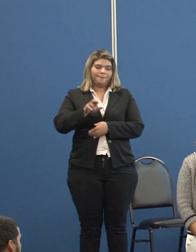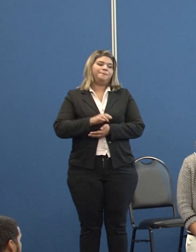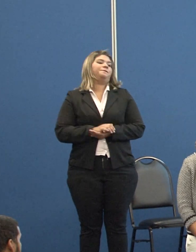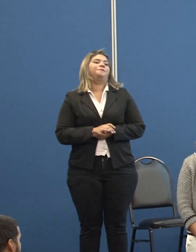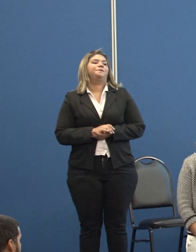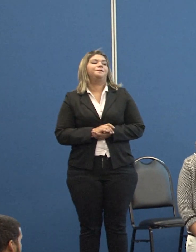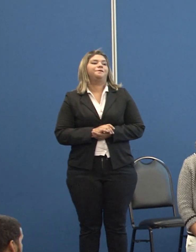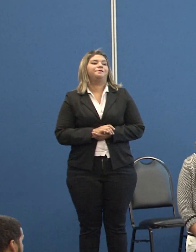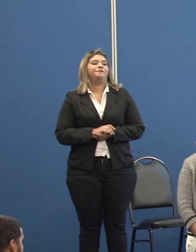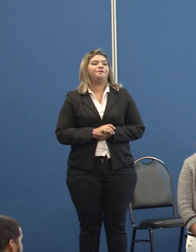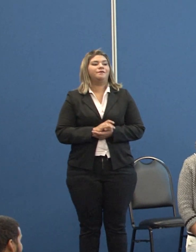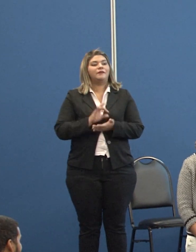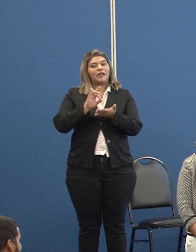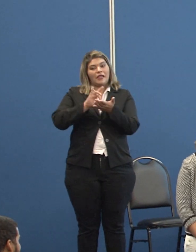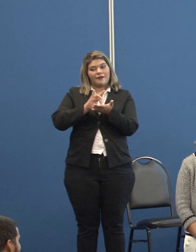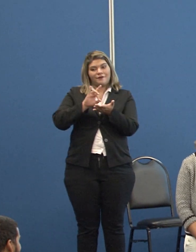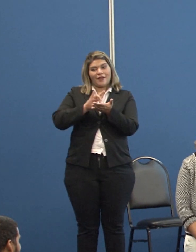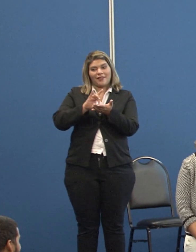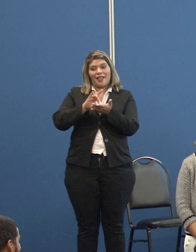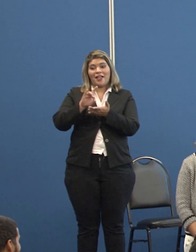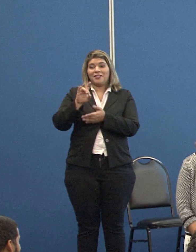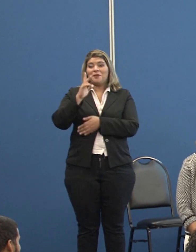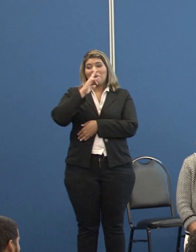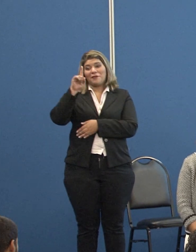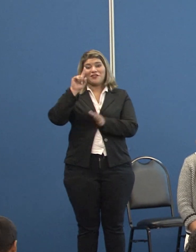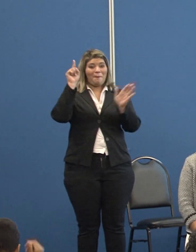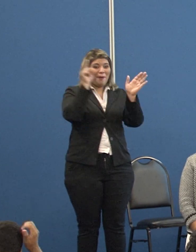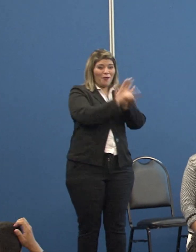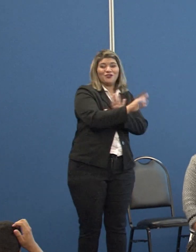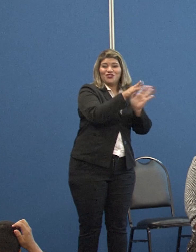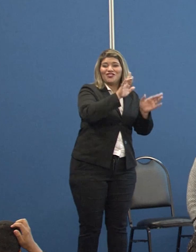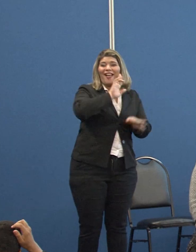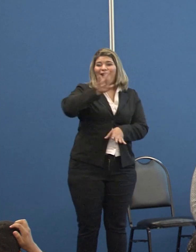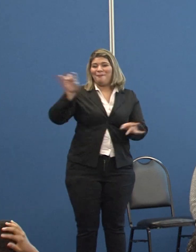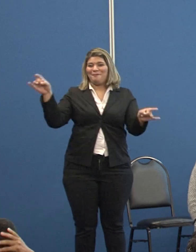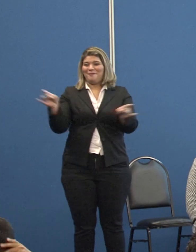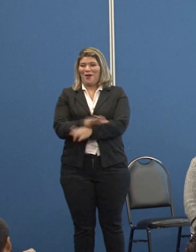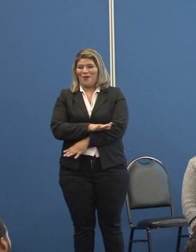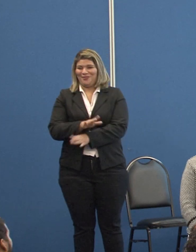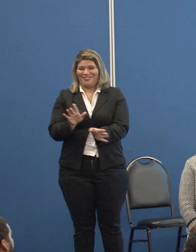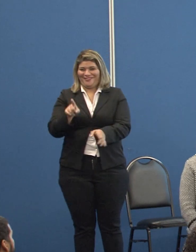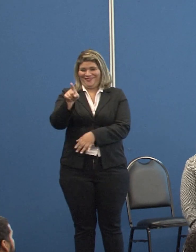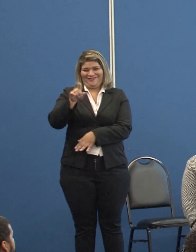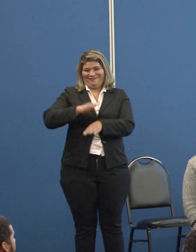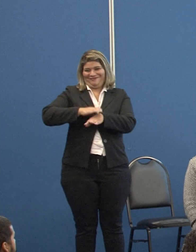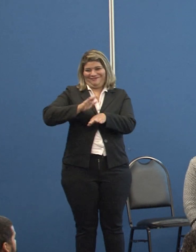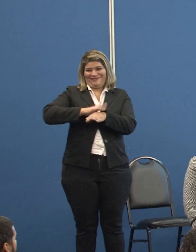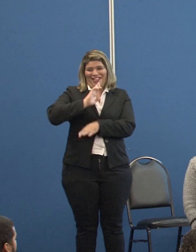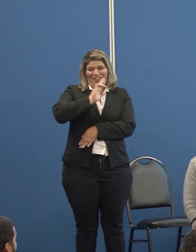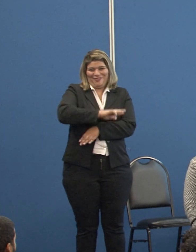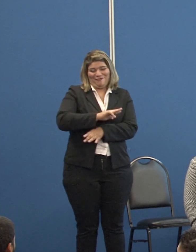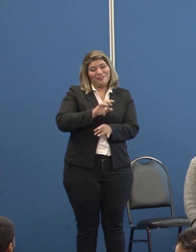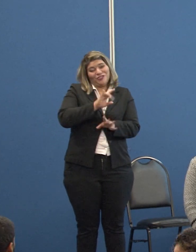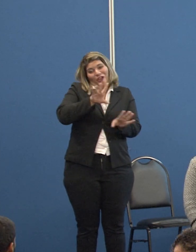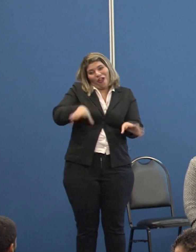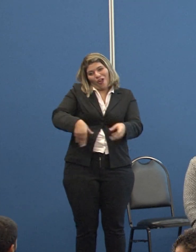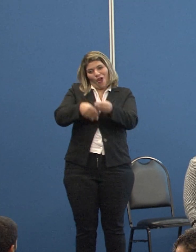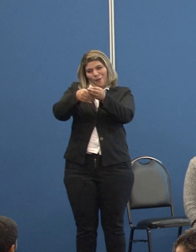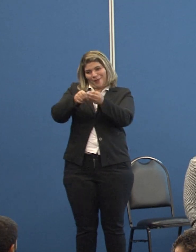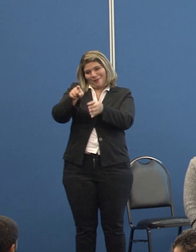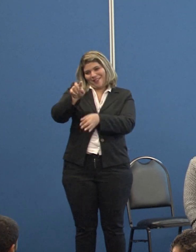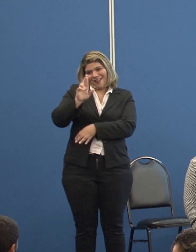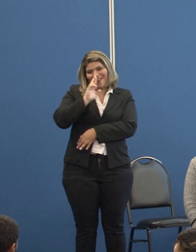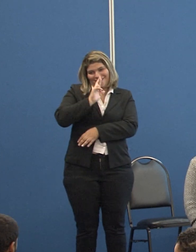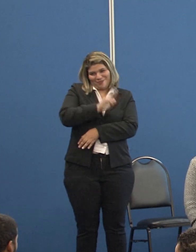Bom, na verdade, eu acho que ele fez a pergunta e ele mesmo já respondeu. A gente só vai complementar,